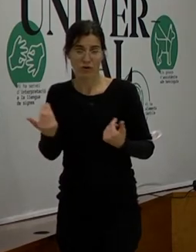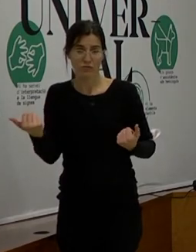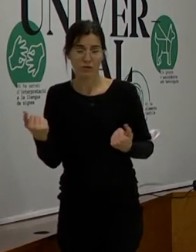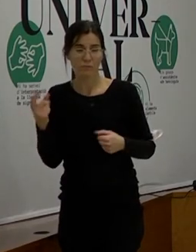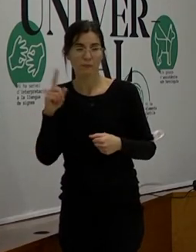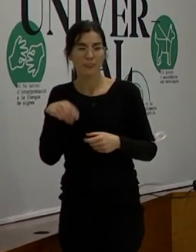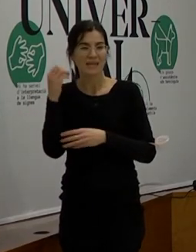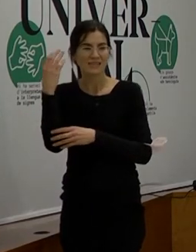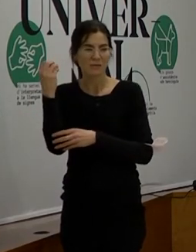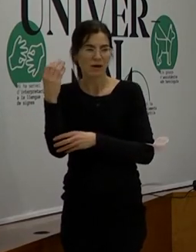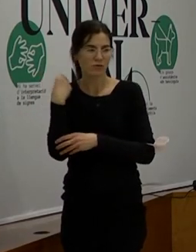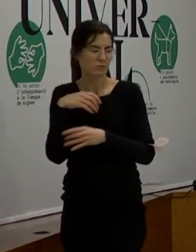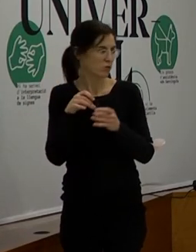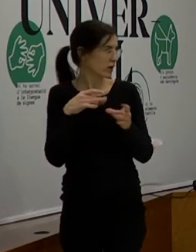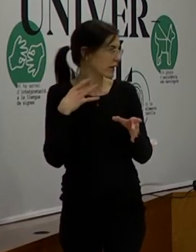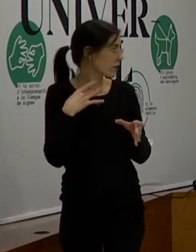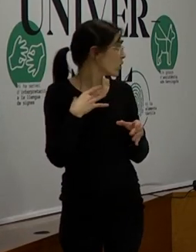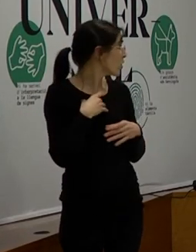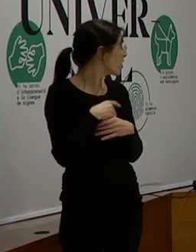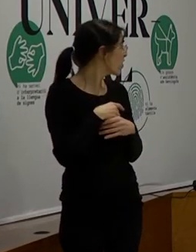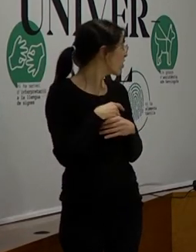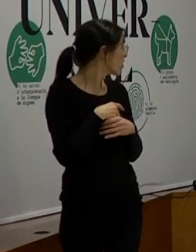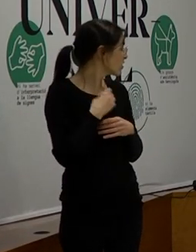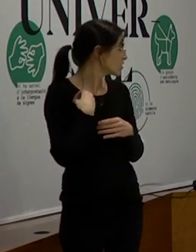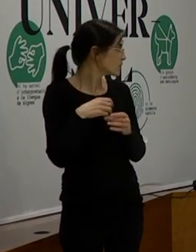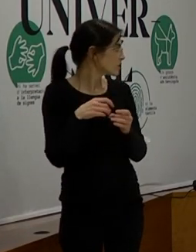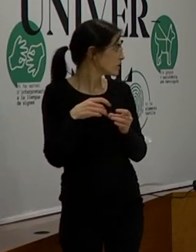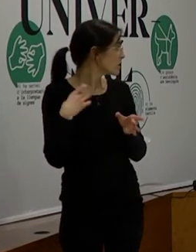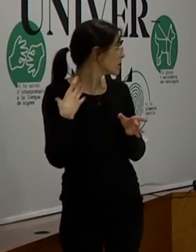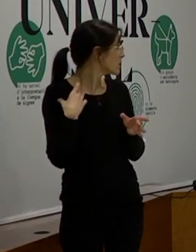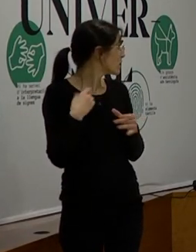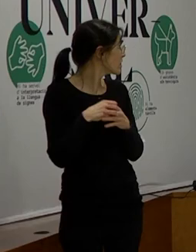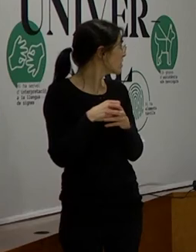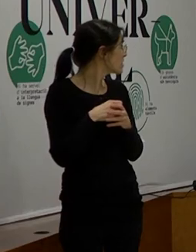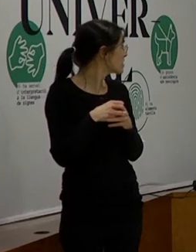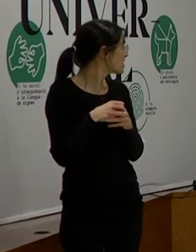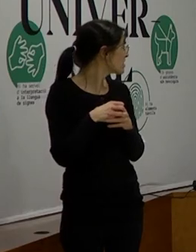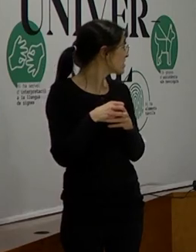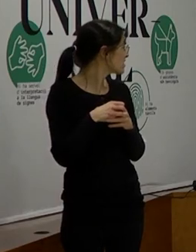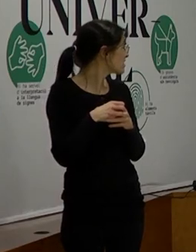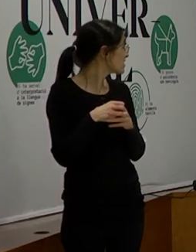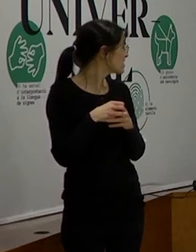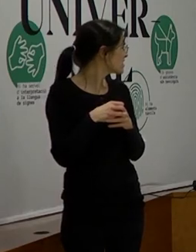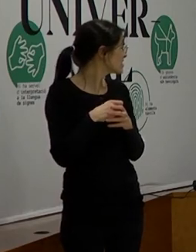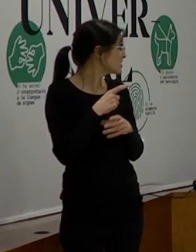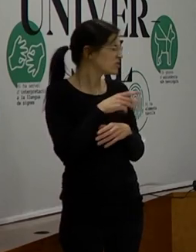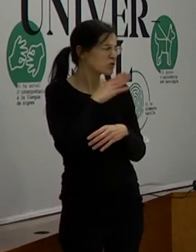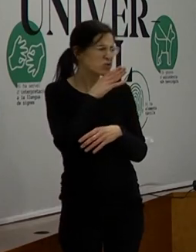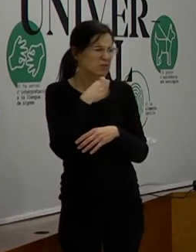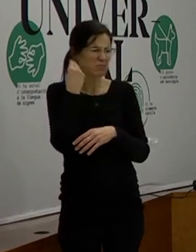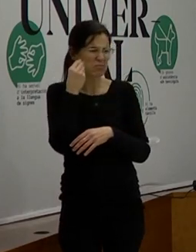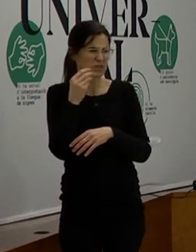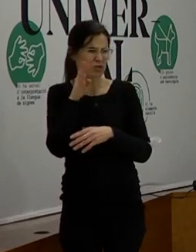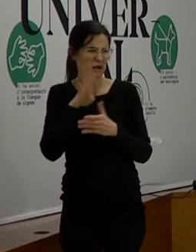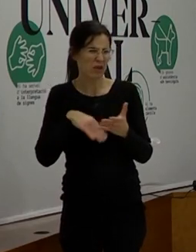Semàfors, mira, los griegos, ¿eh? Esta foto, esto era griego, ¿eh? Así que també, i això, pues, no sé on és, això és Barcelona,